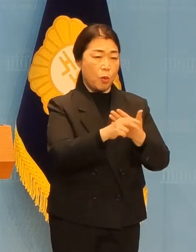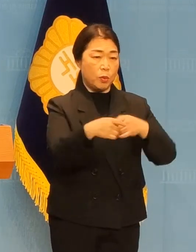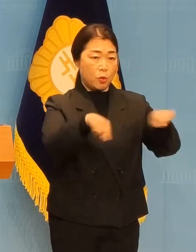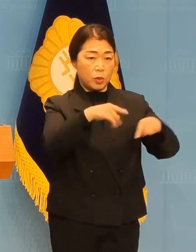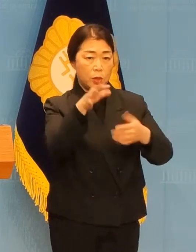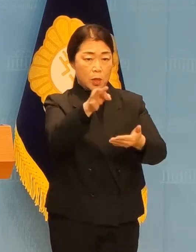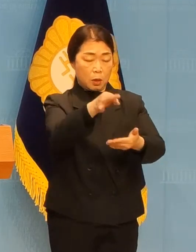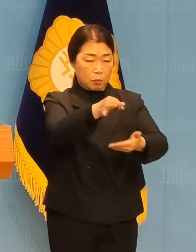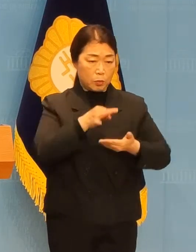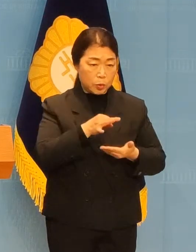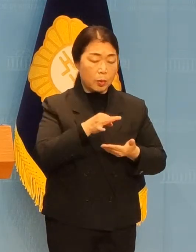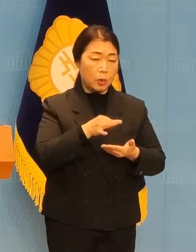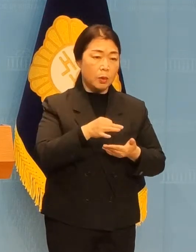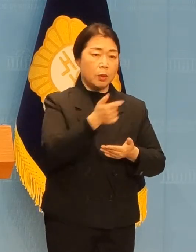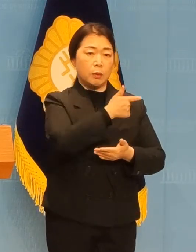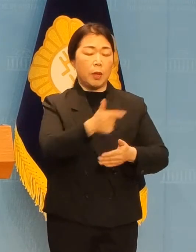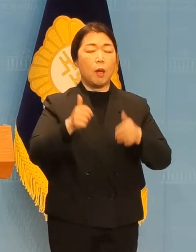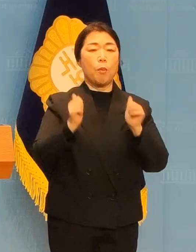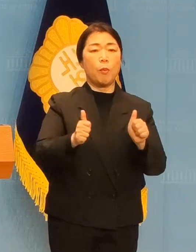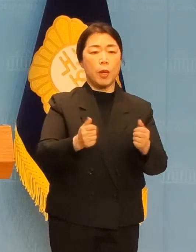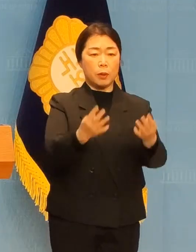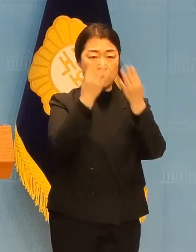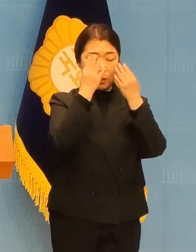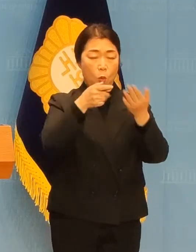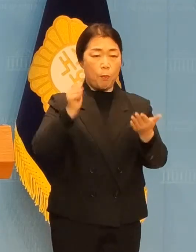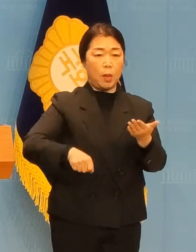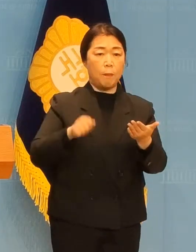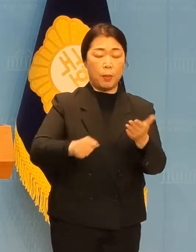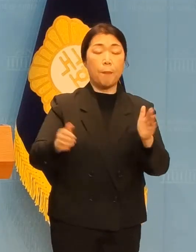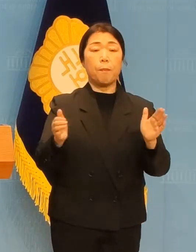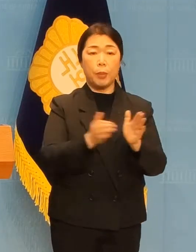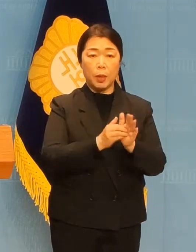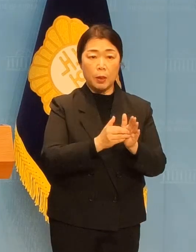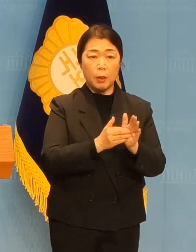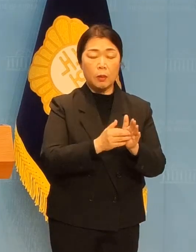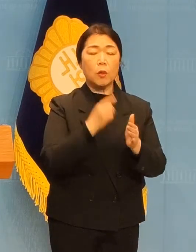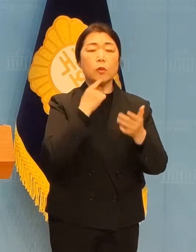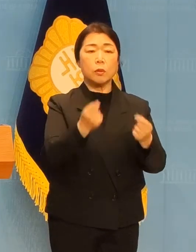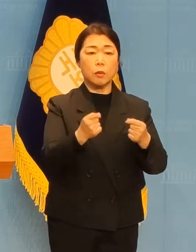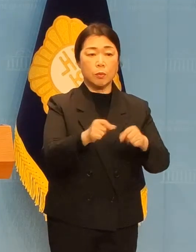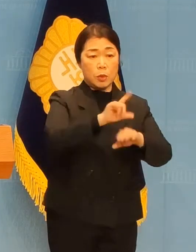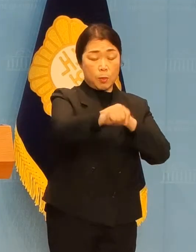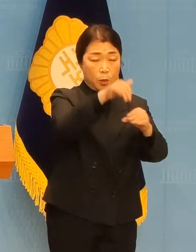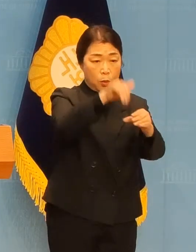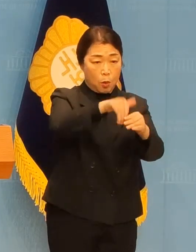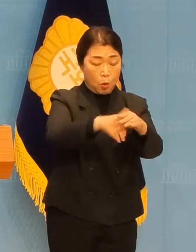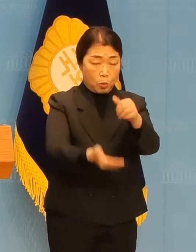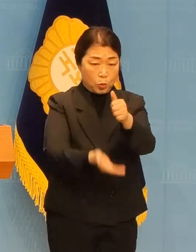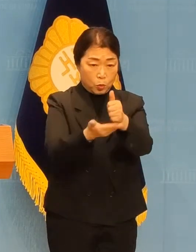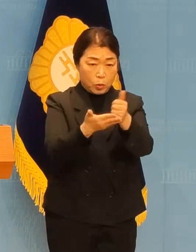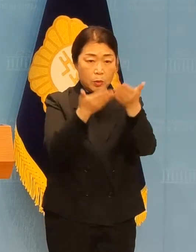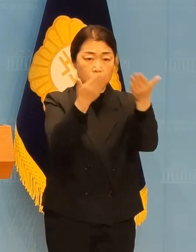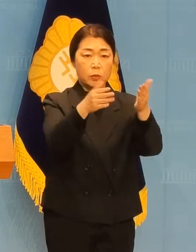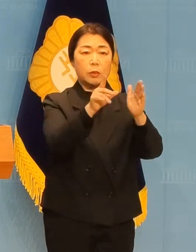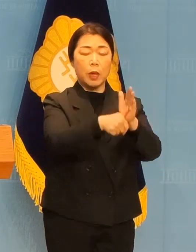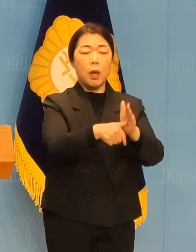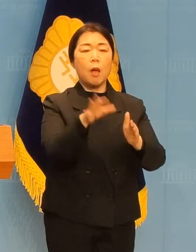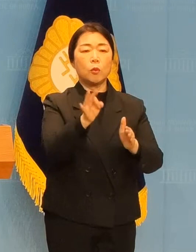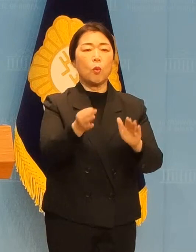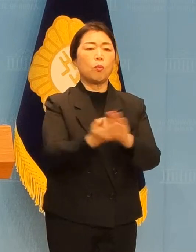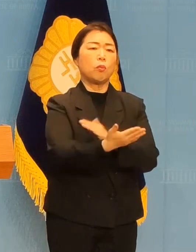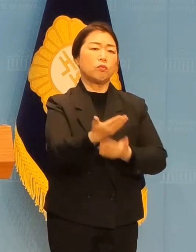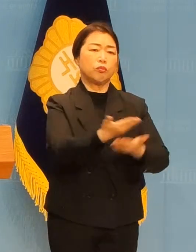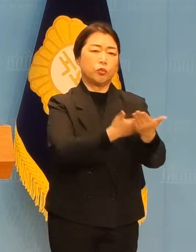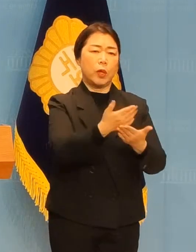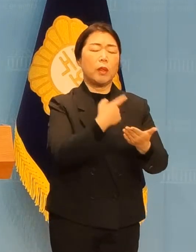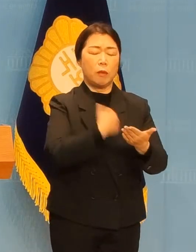수수로 대법원에서 징역형이 확정될 만큼 지방선거 공천을 둘러싼 금품수수 문제가